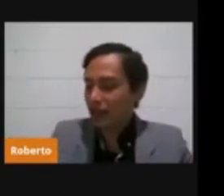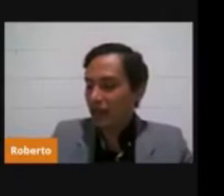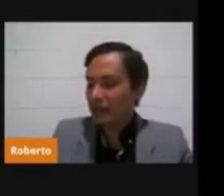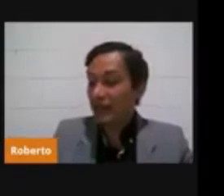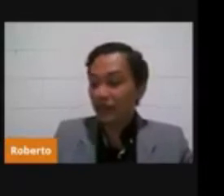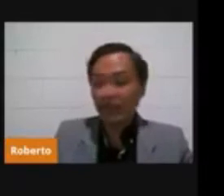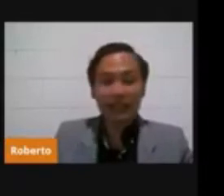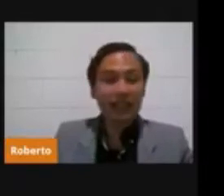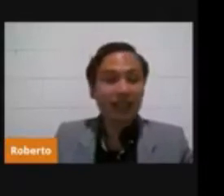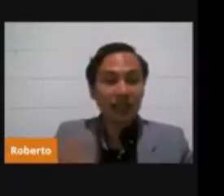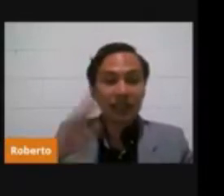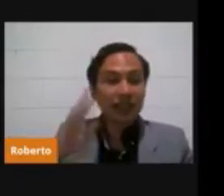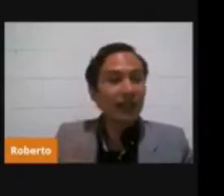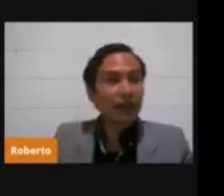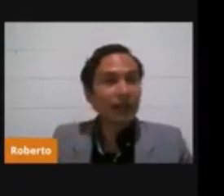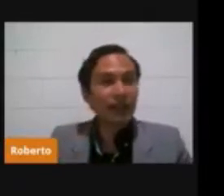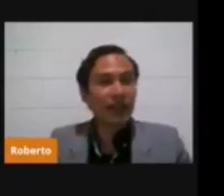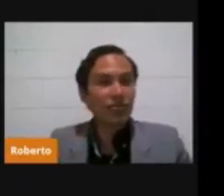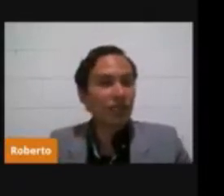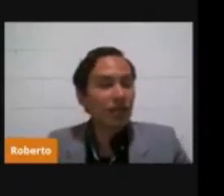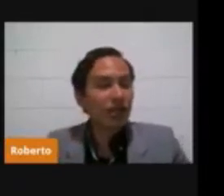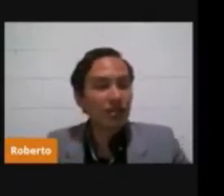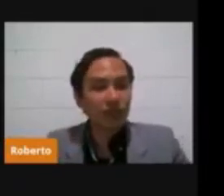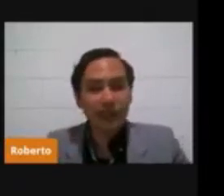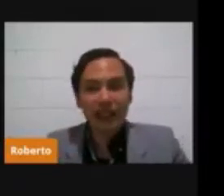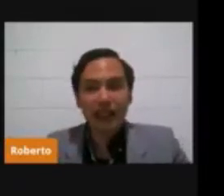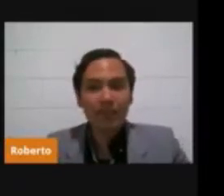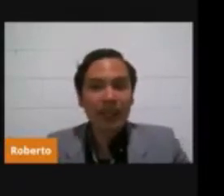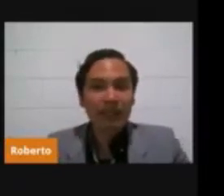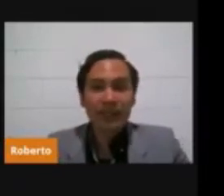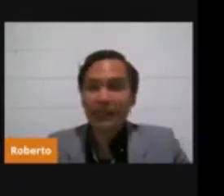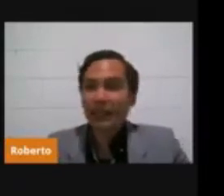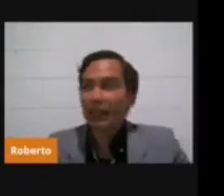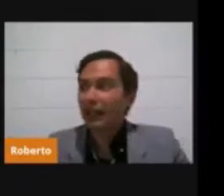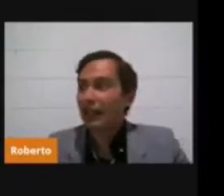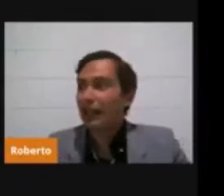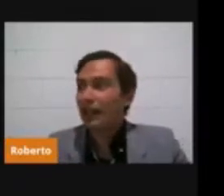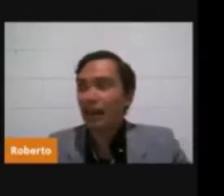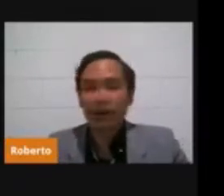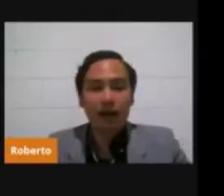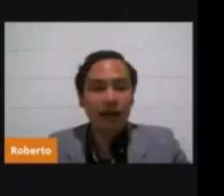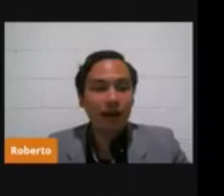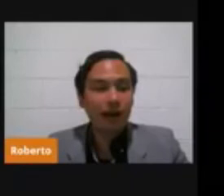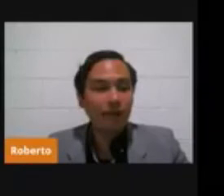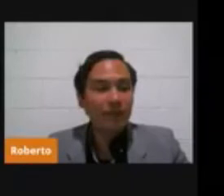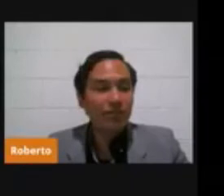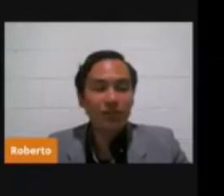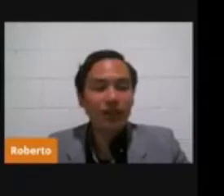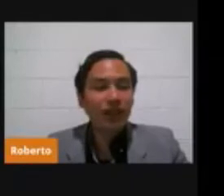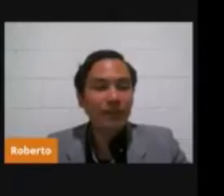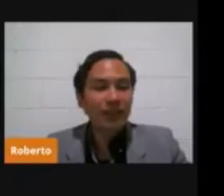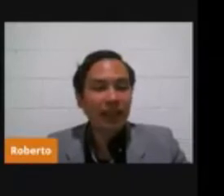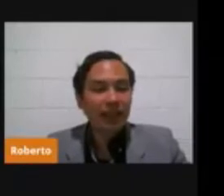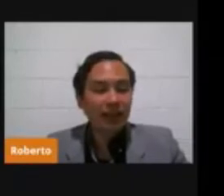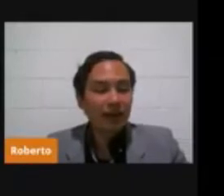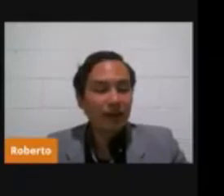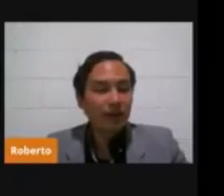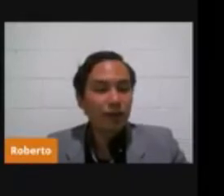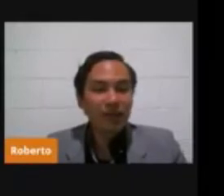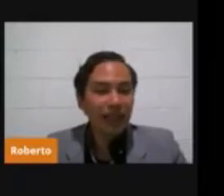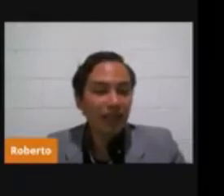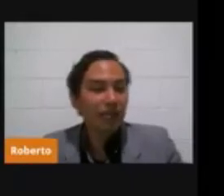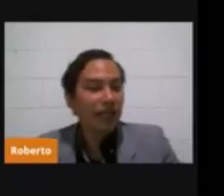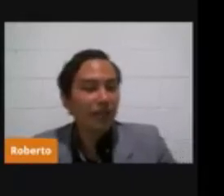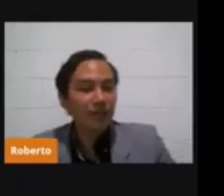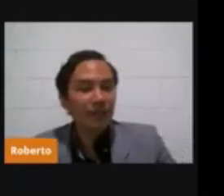posteriormente dijeran, sí, fíjate, y llegan a contarles a sus amigos, a su familia. Fíjense que estuve en